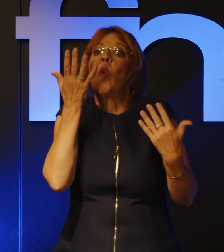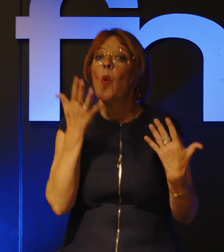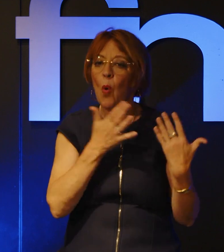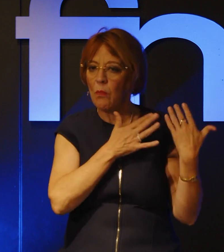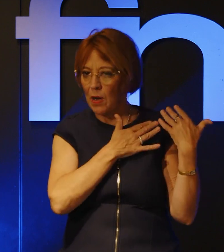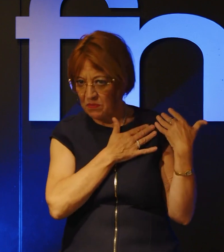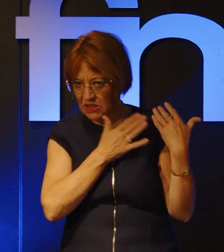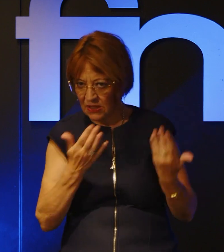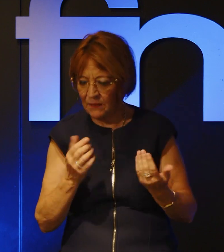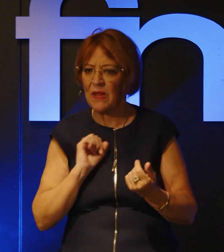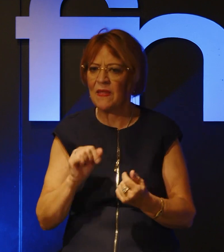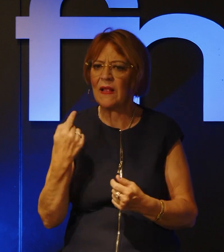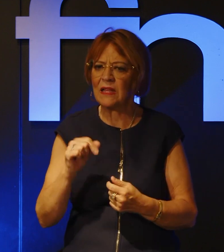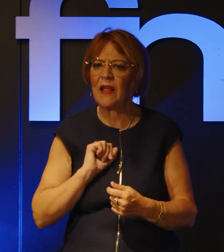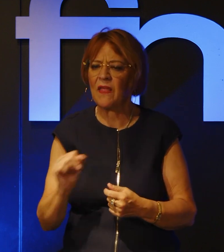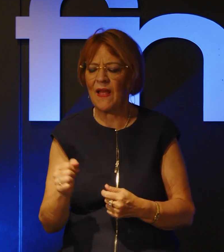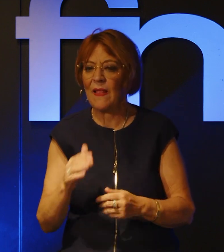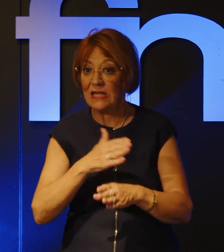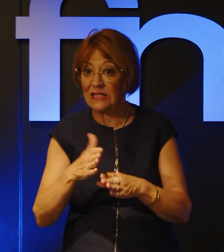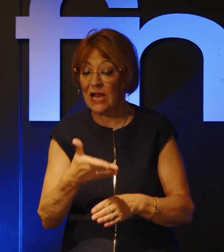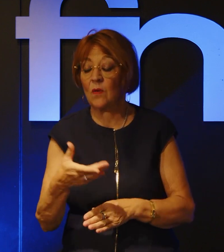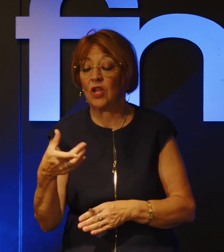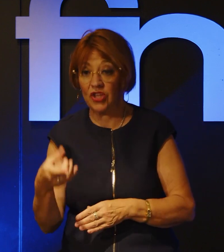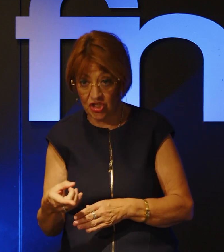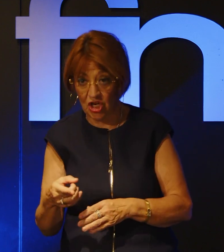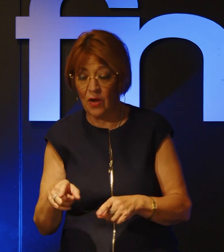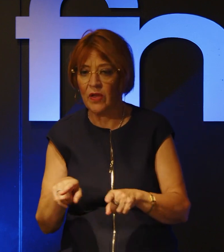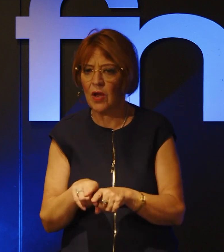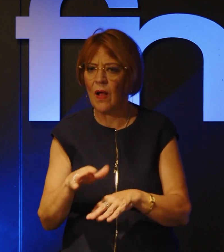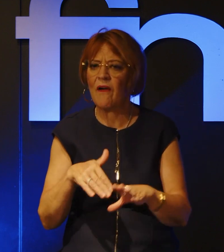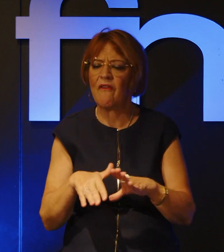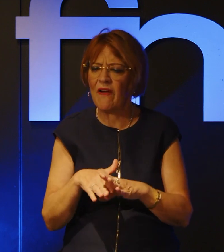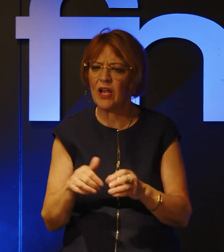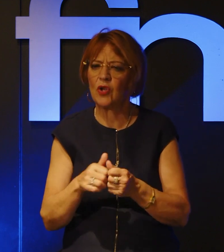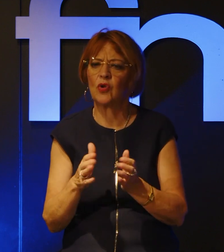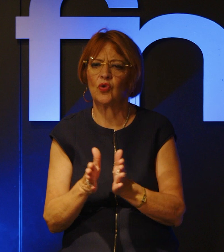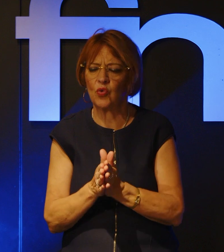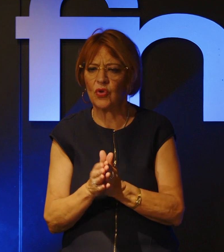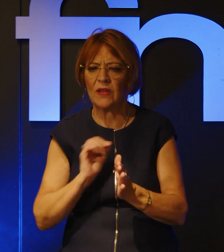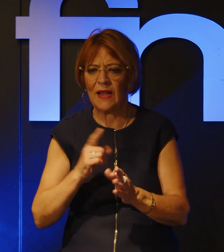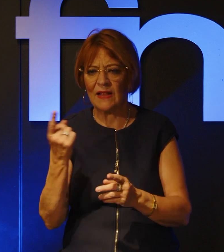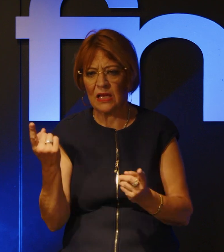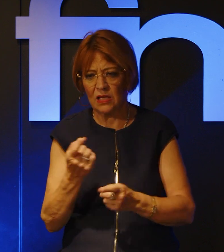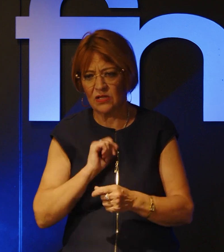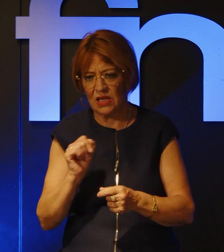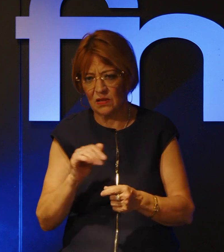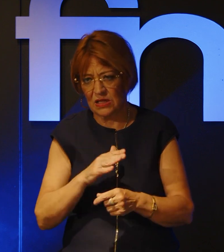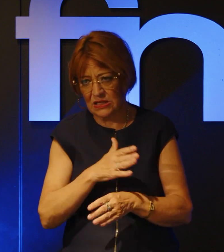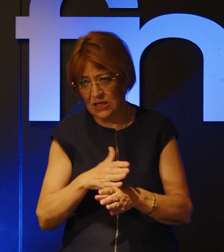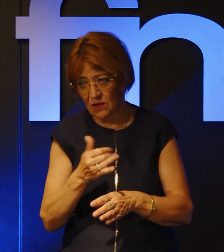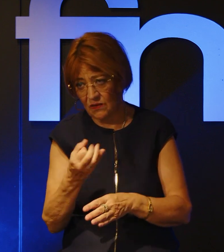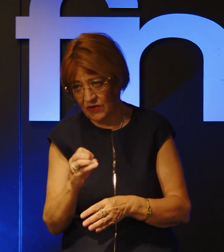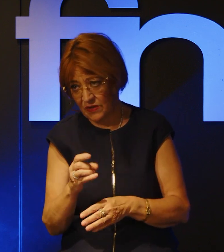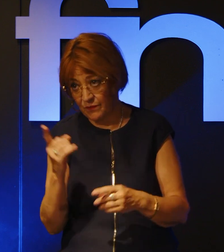portanto eu acho que a primeira grande liberdade que acontece é no século XIX e depois claramente com as com as vanguardas do início do século X e portanto